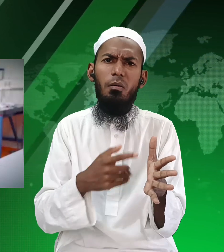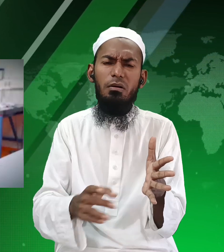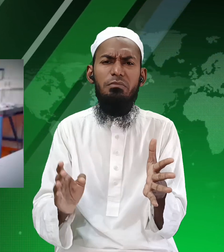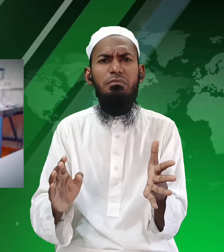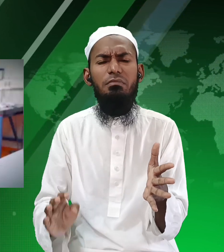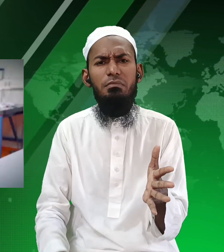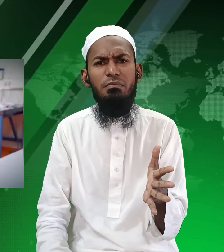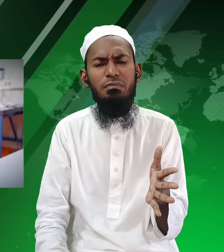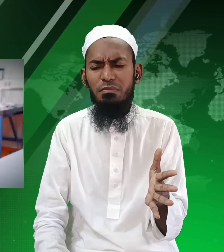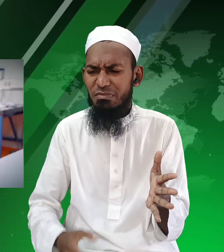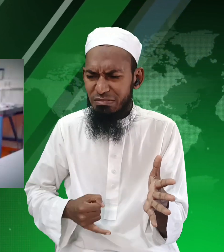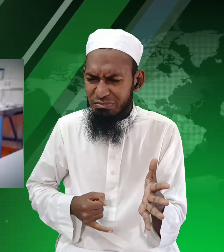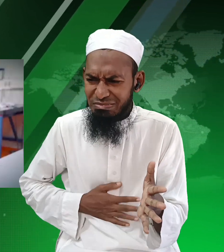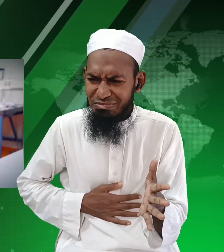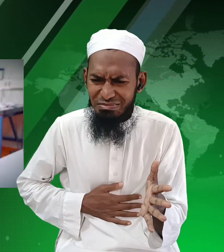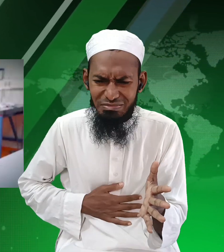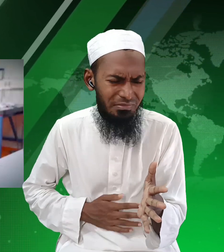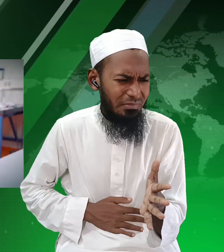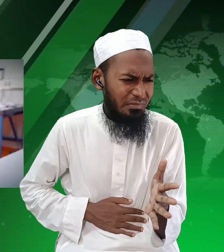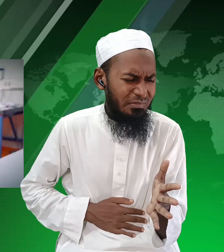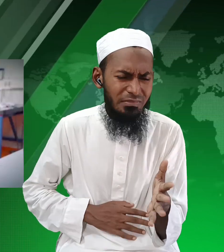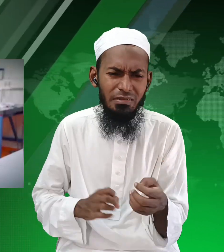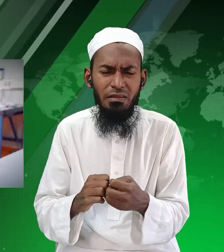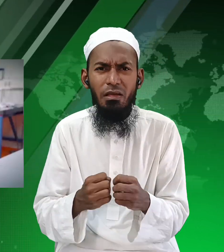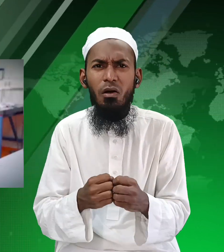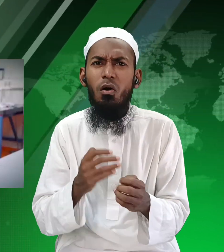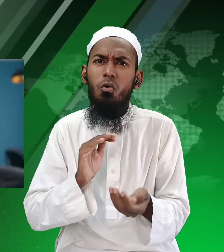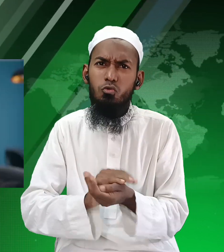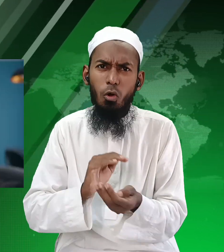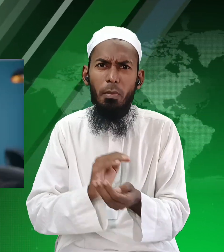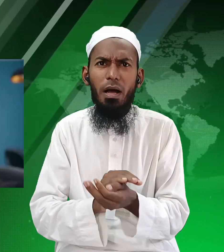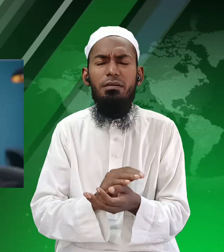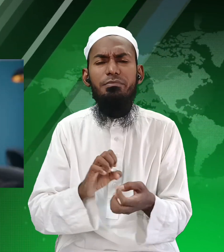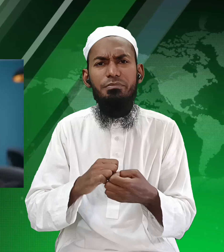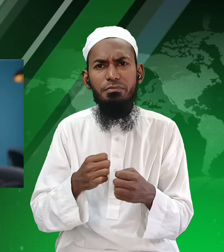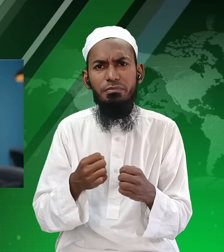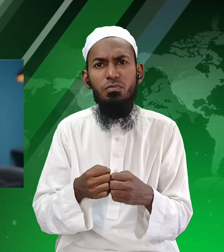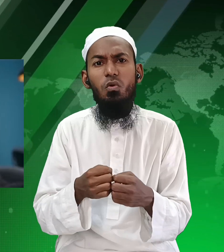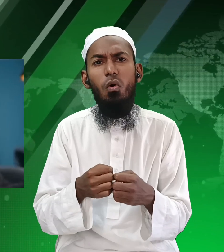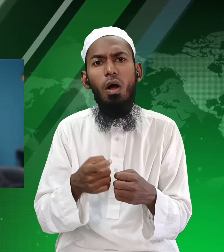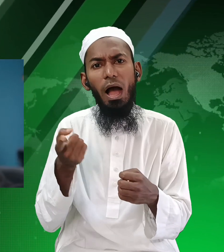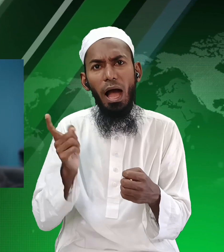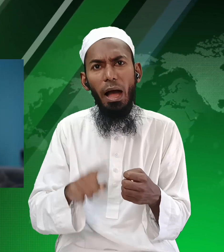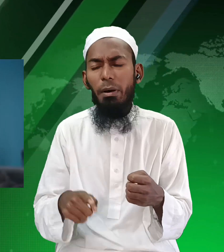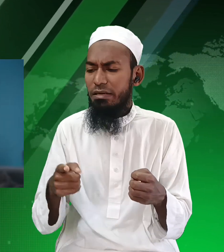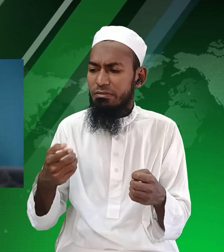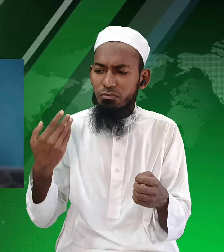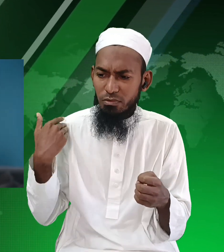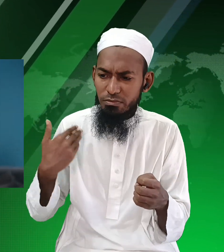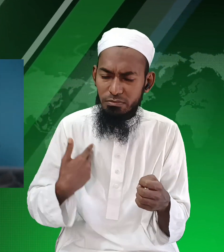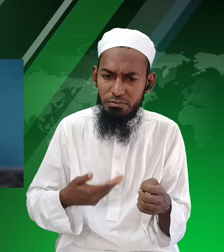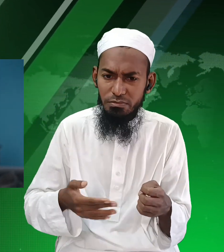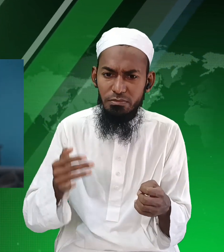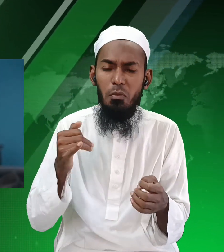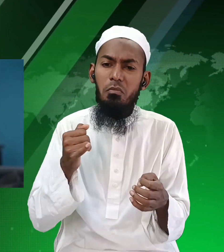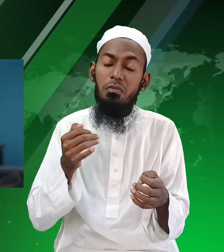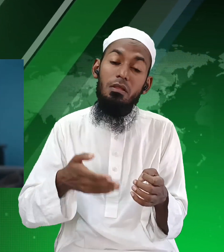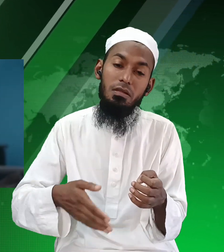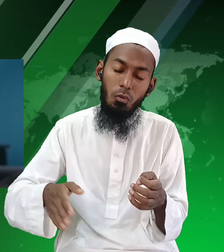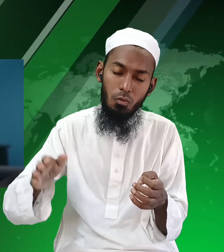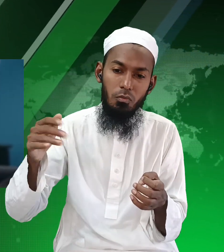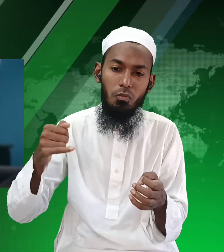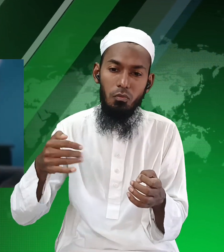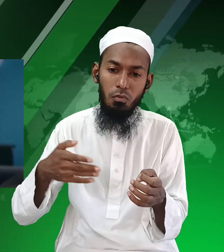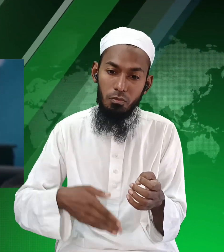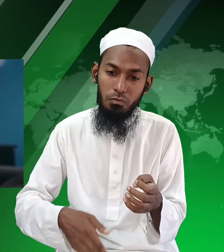পদার্থ ভালো মতো বের করতে পারছে না, বর্জ্য পদার্থ শরীরে রয়ে যাচ্ছে, তখন শরীর বারবার সিগন্যাল দিচ্ছে, আচ্ছা প্রস্রাব করো,